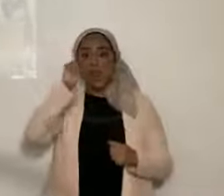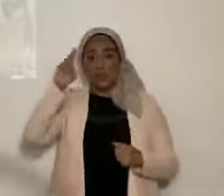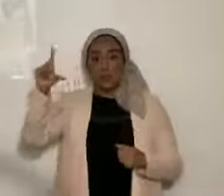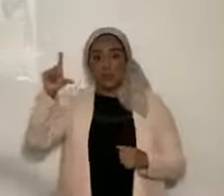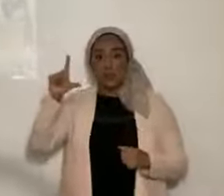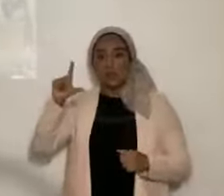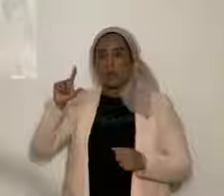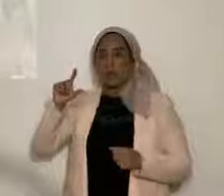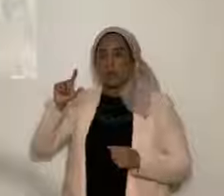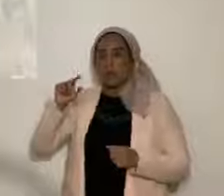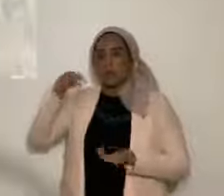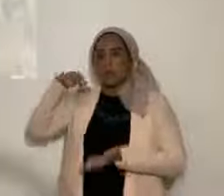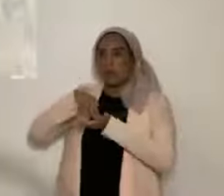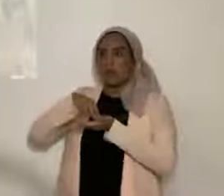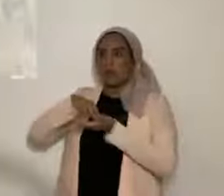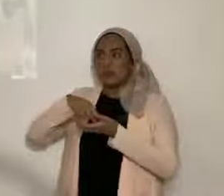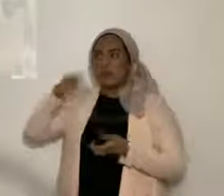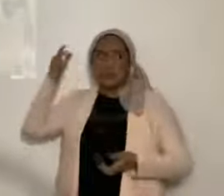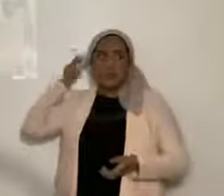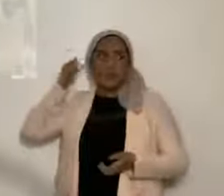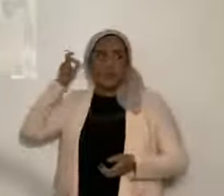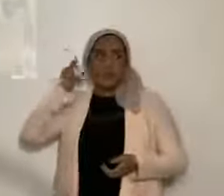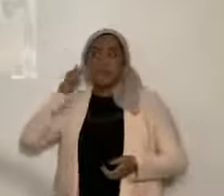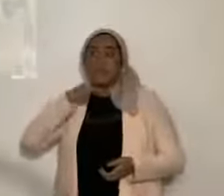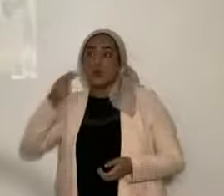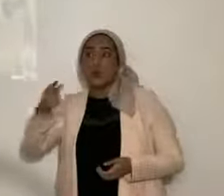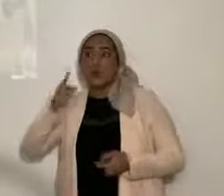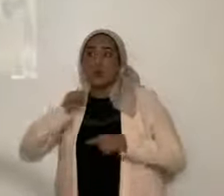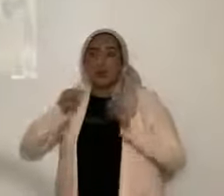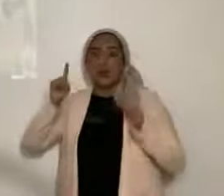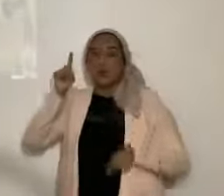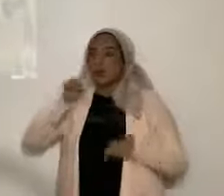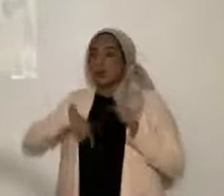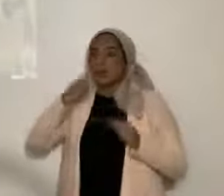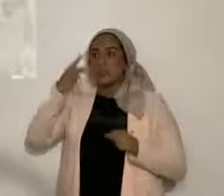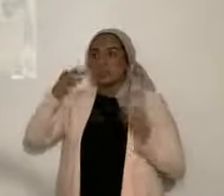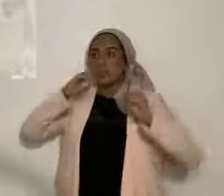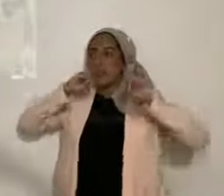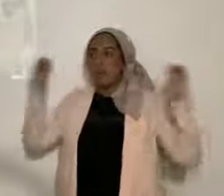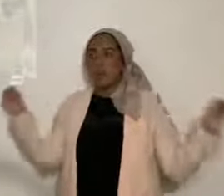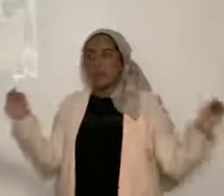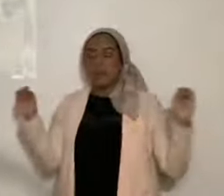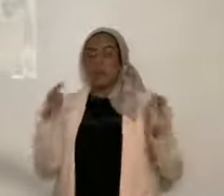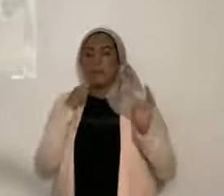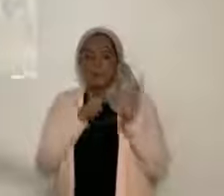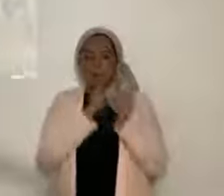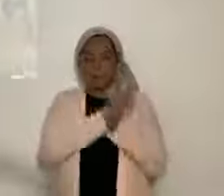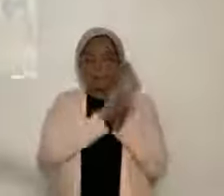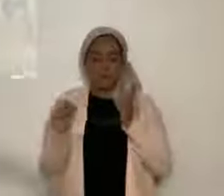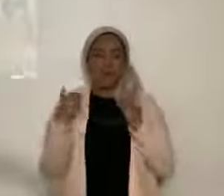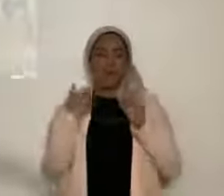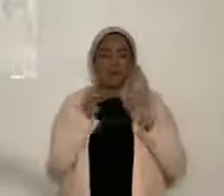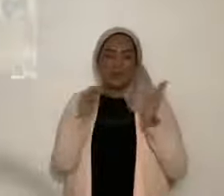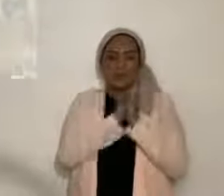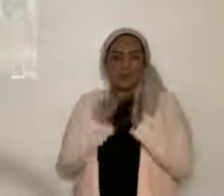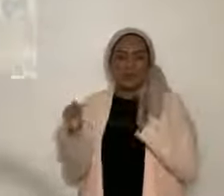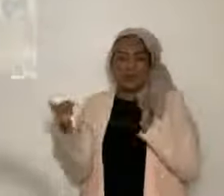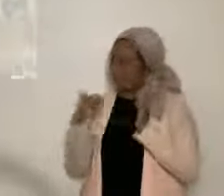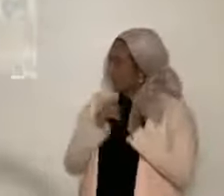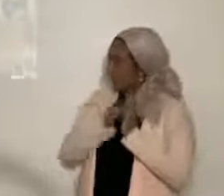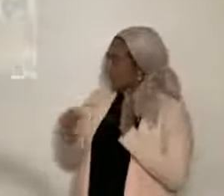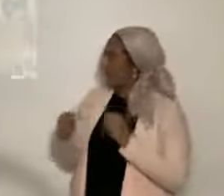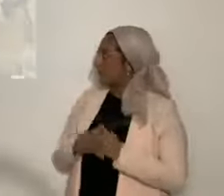pararon atónitos, oyendo a la verdad la voz, mas sin ver a nadie. Subrayan, yo lo tengo ya subrayadísimo, pero otra vez no